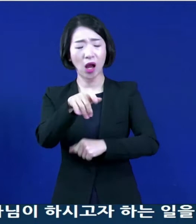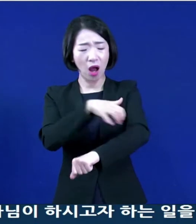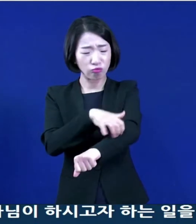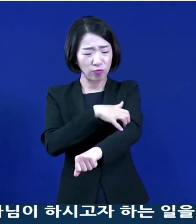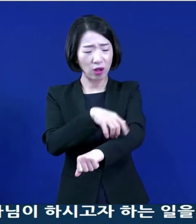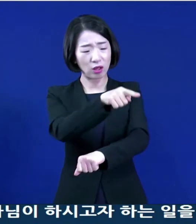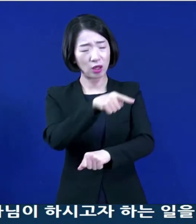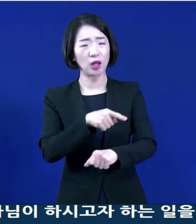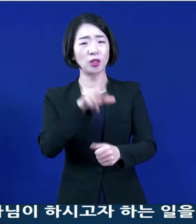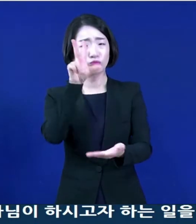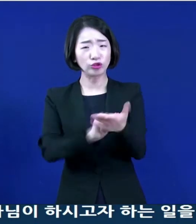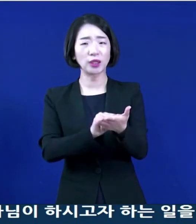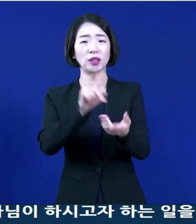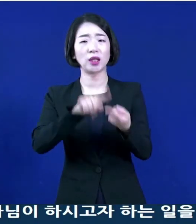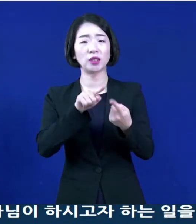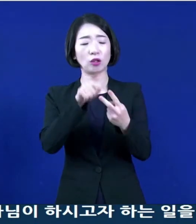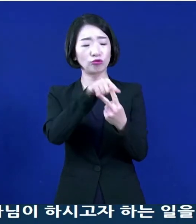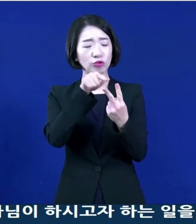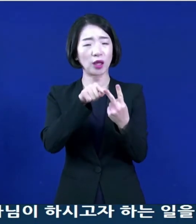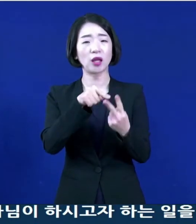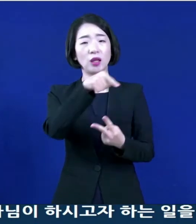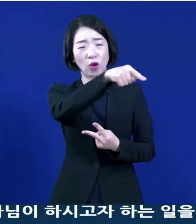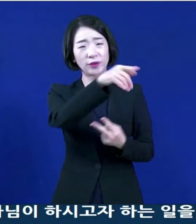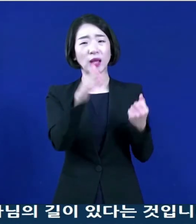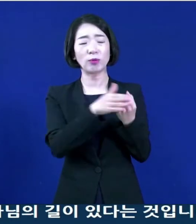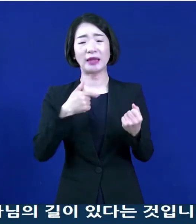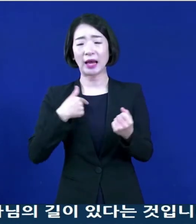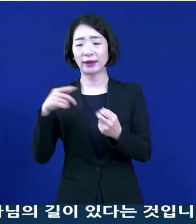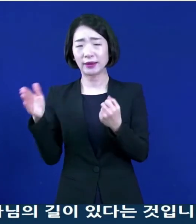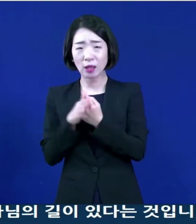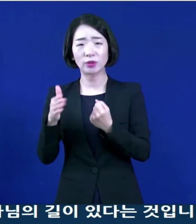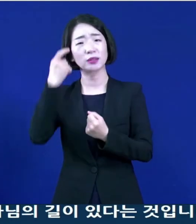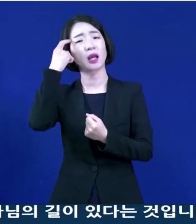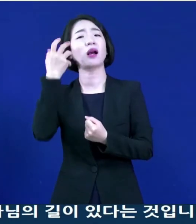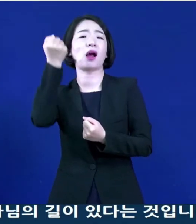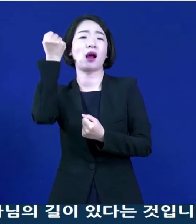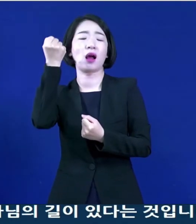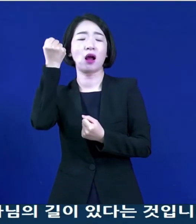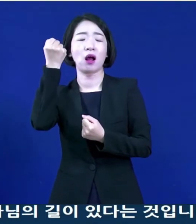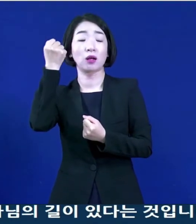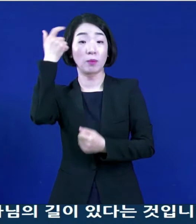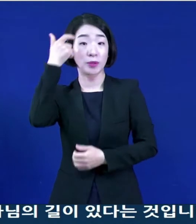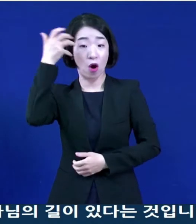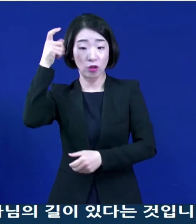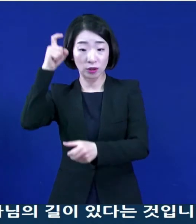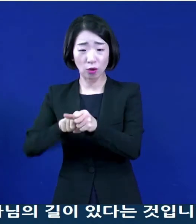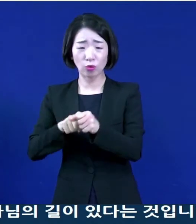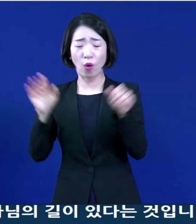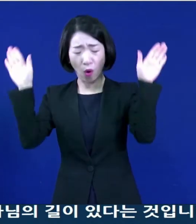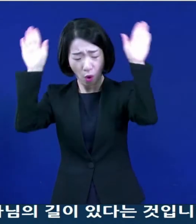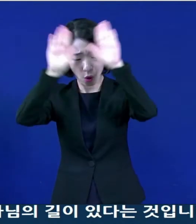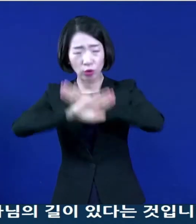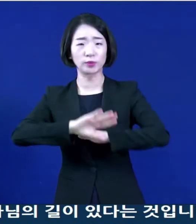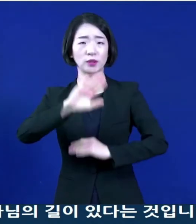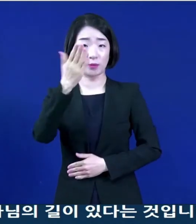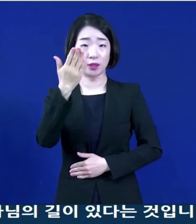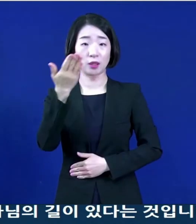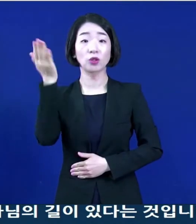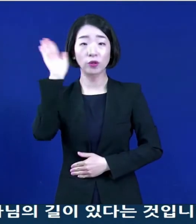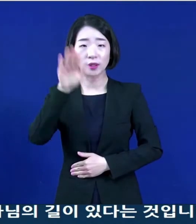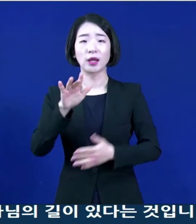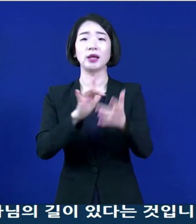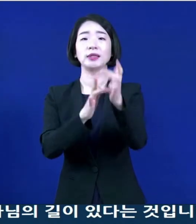이 두 가지 프레임으로 해석하려고 그러면 영적으로 어두워질 가능성이 많다는 겁니다. 그런데 예수님의